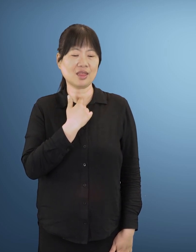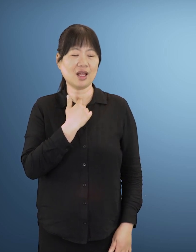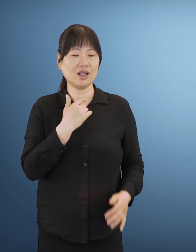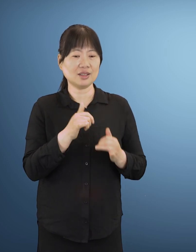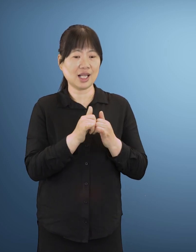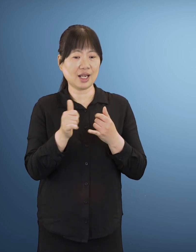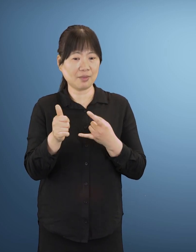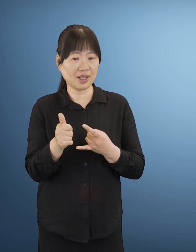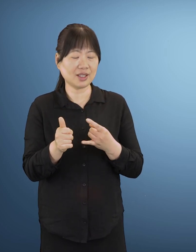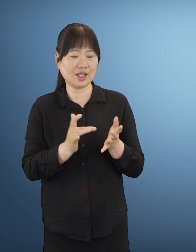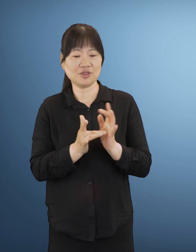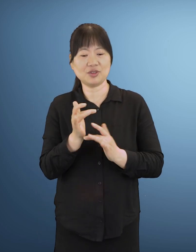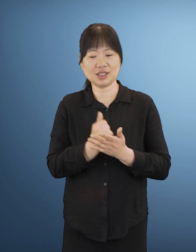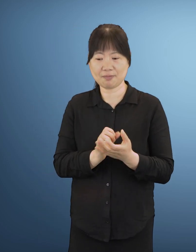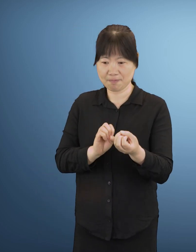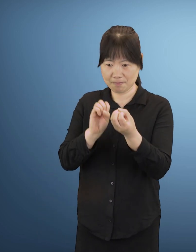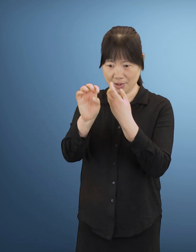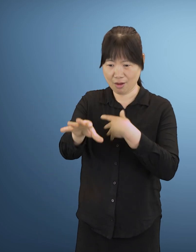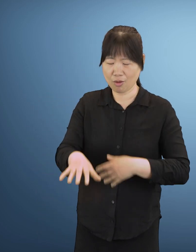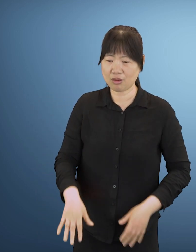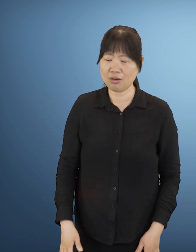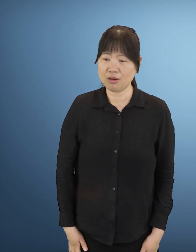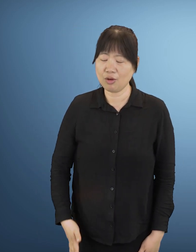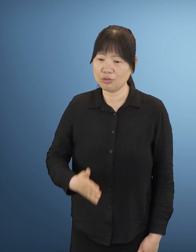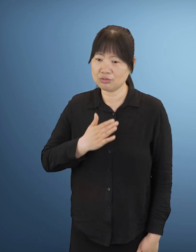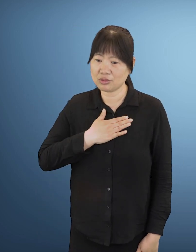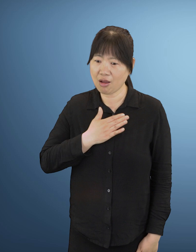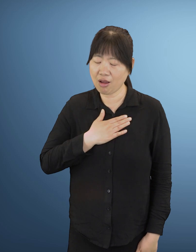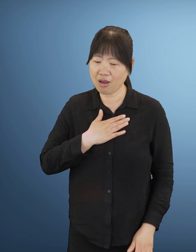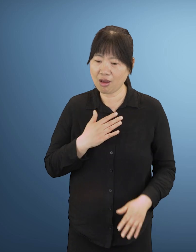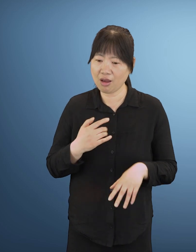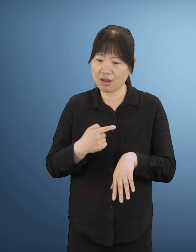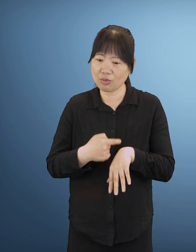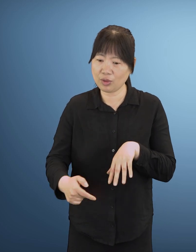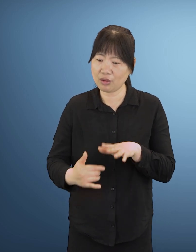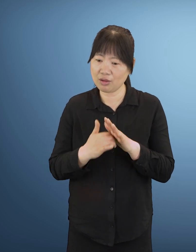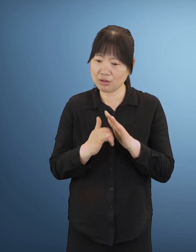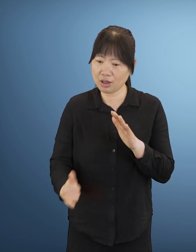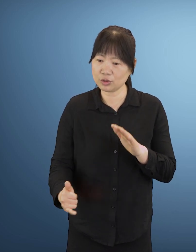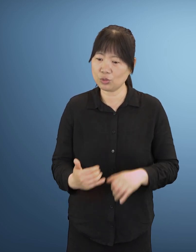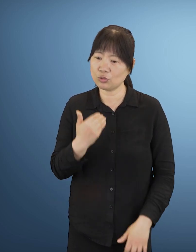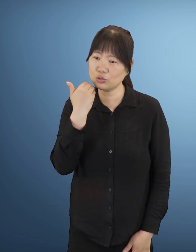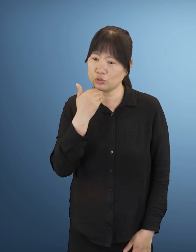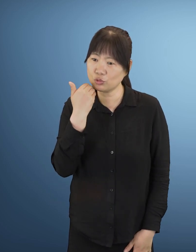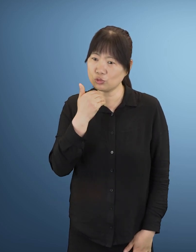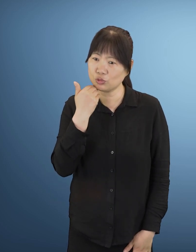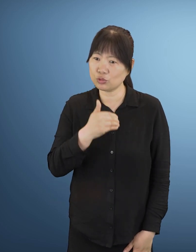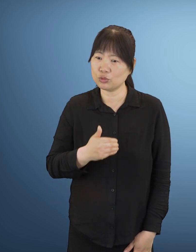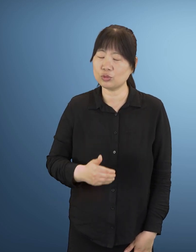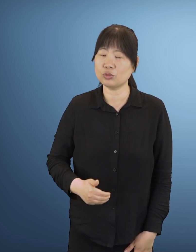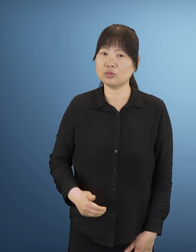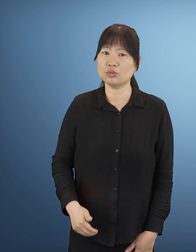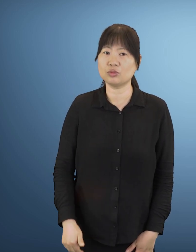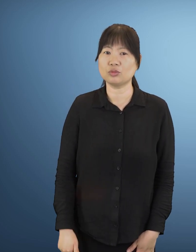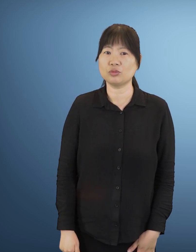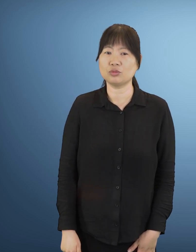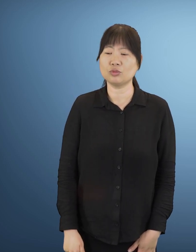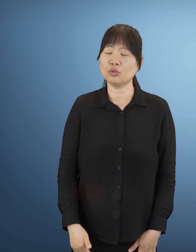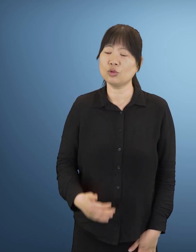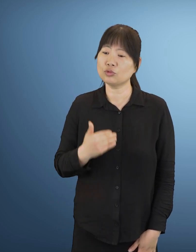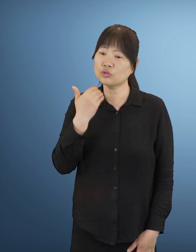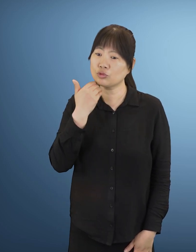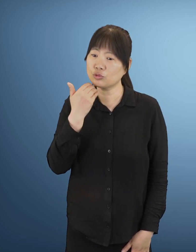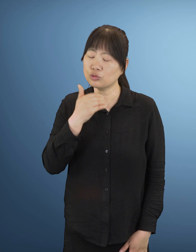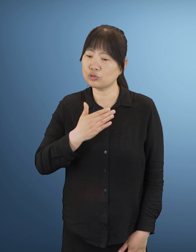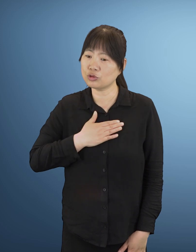사람에게 대답하여 이르시되 누가 내 어머니며 내 동생들이냐 하시고, 누가